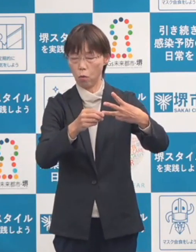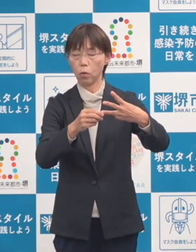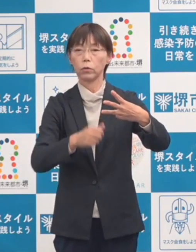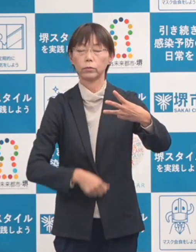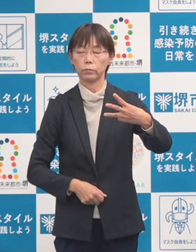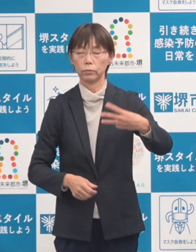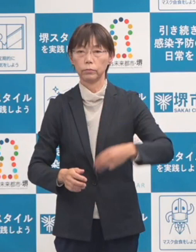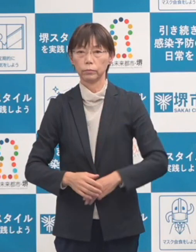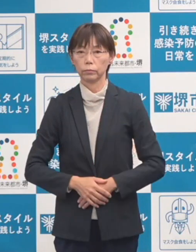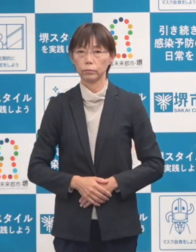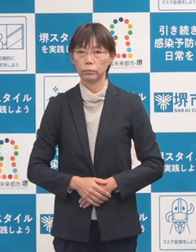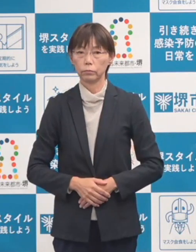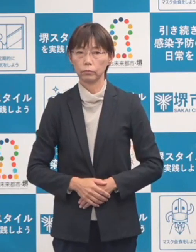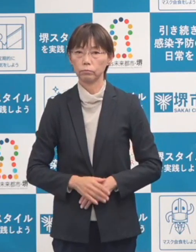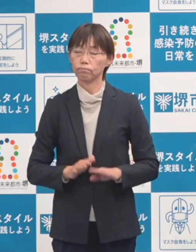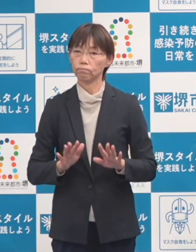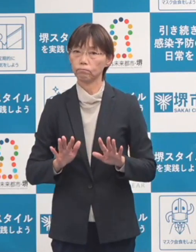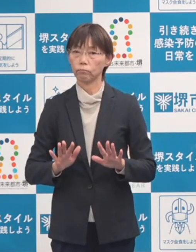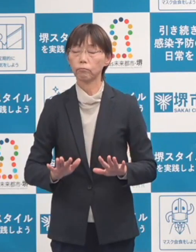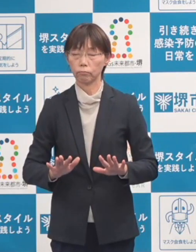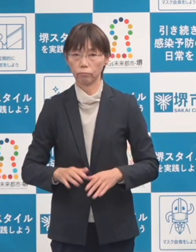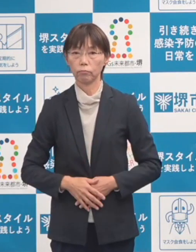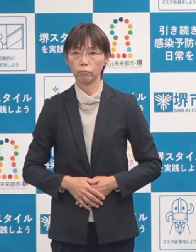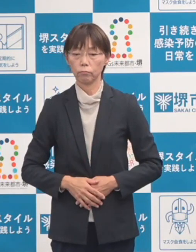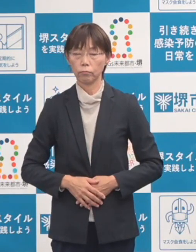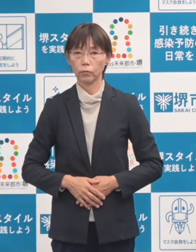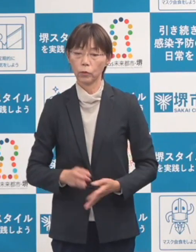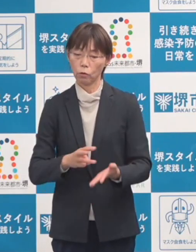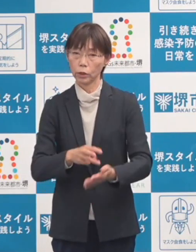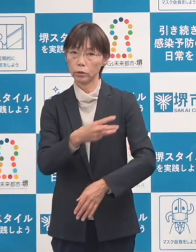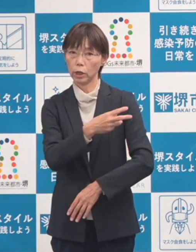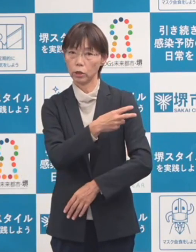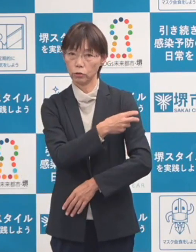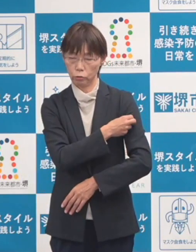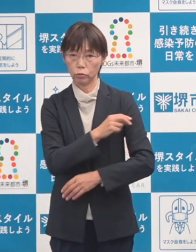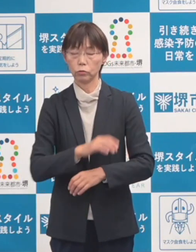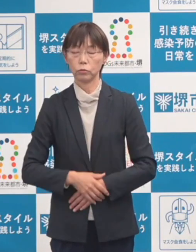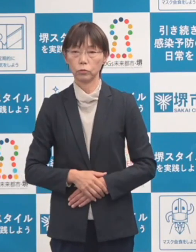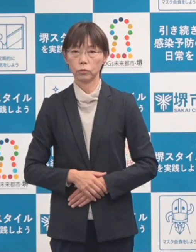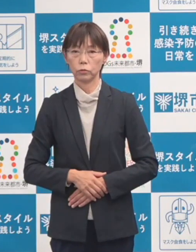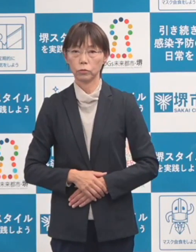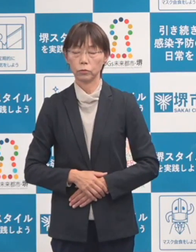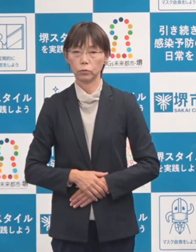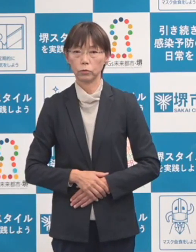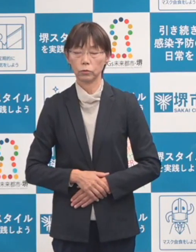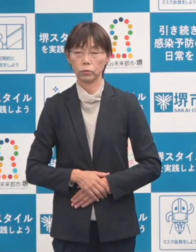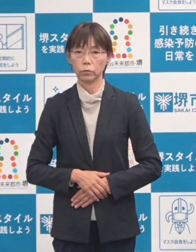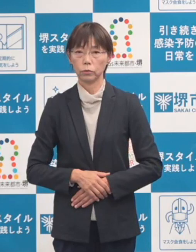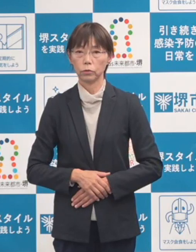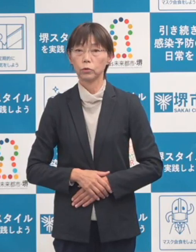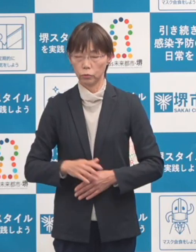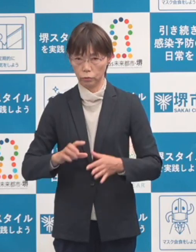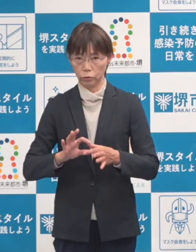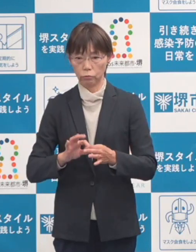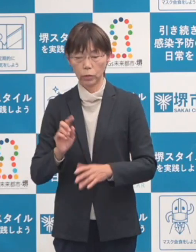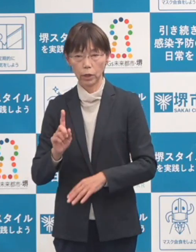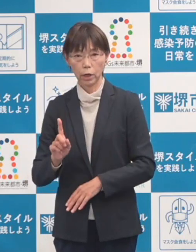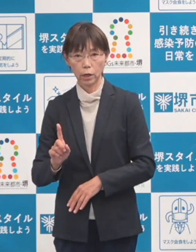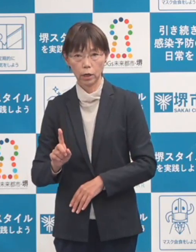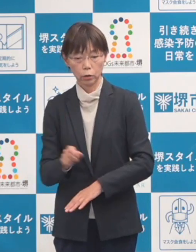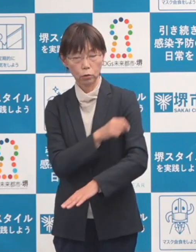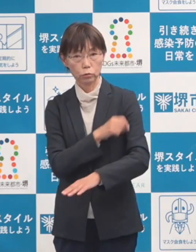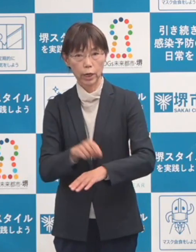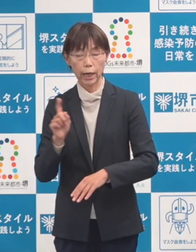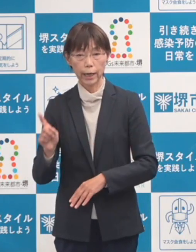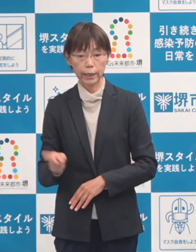ます。現時点で、このワクチン接種、新型コロナウイルス感染症のワクチン接種につきましては、臨時、特例臨時接